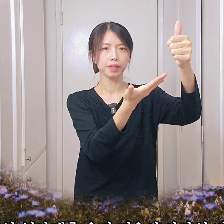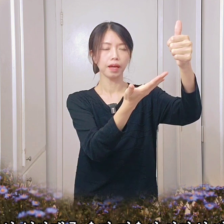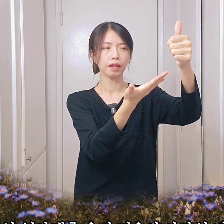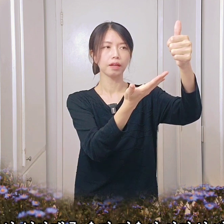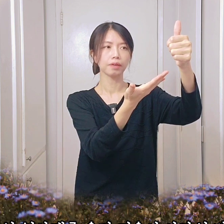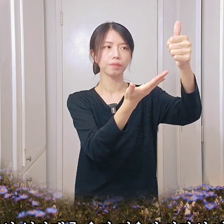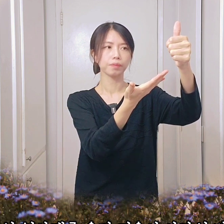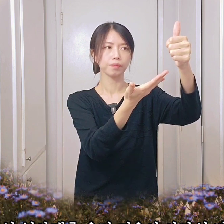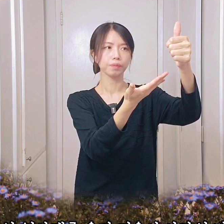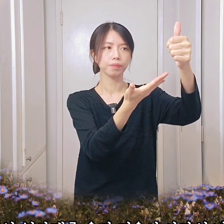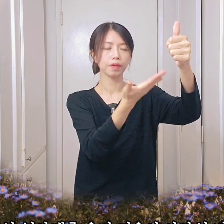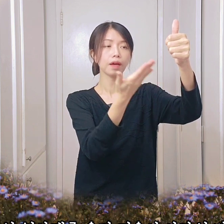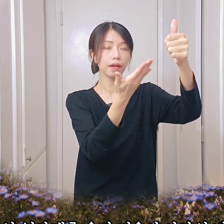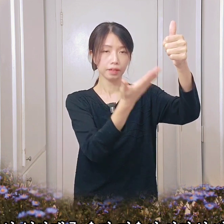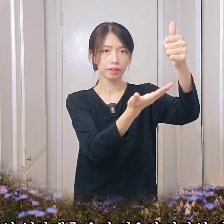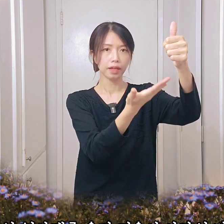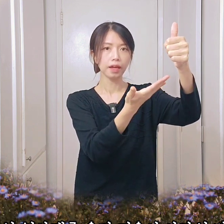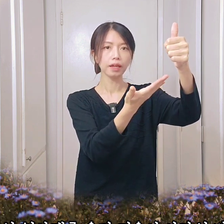표현하시면 됩니다.